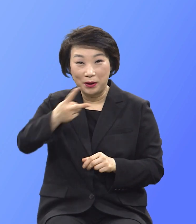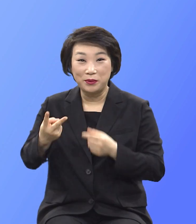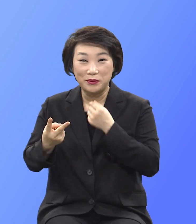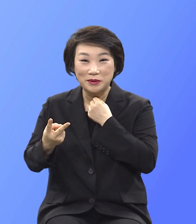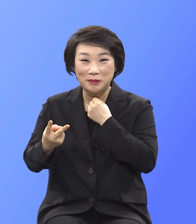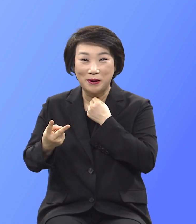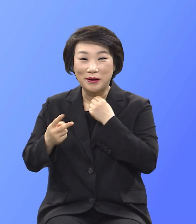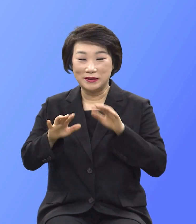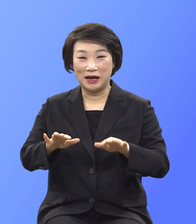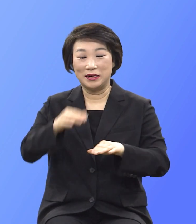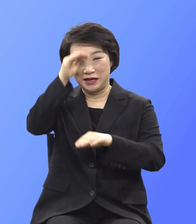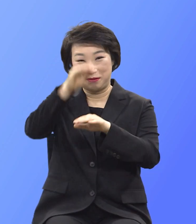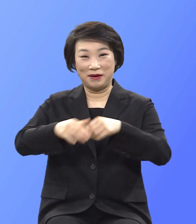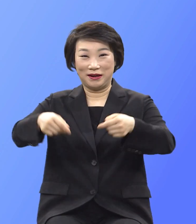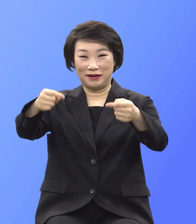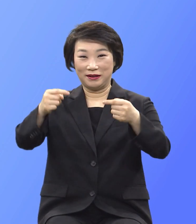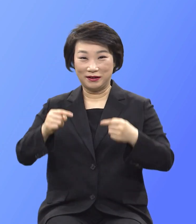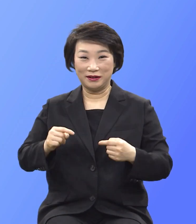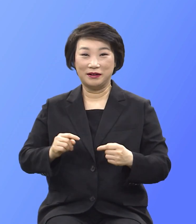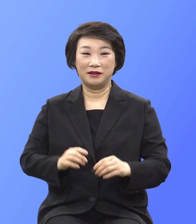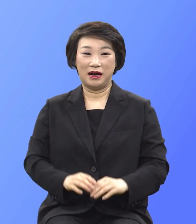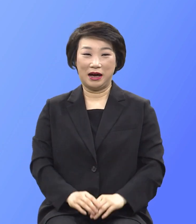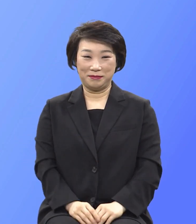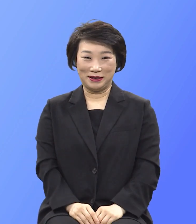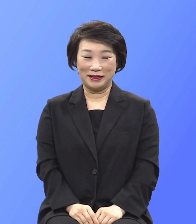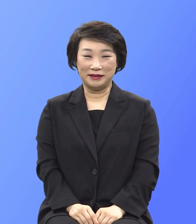바꾸고자 해서 이곳에 나왔습니다.